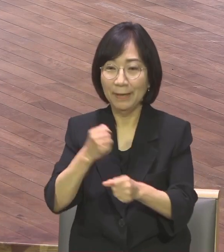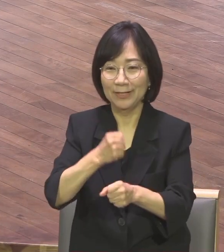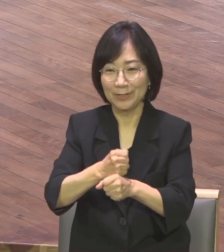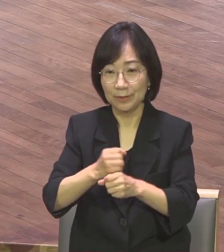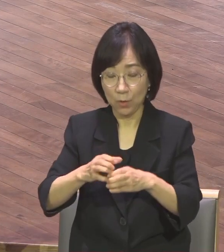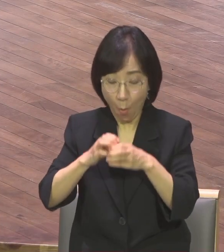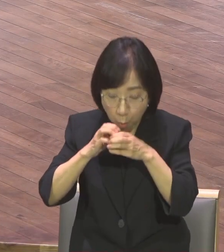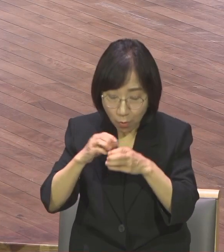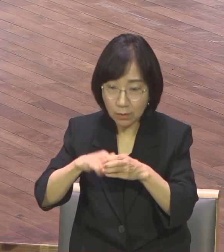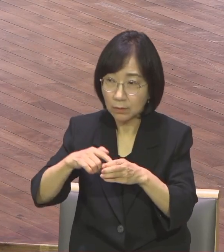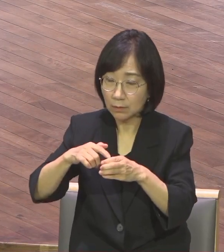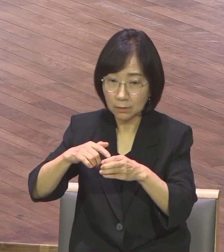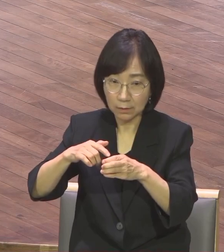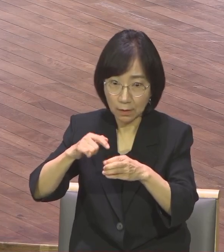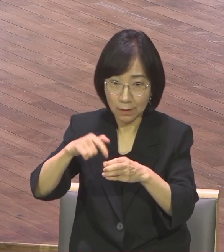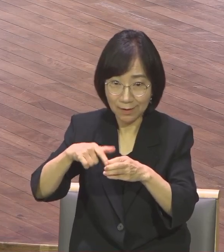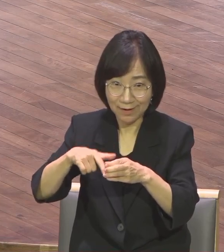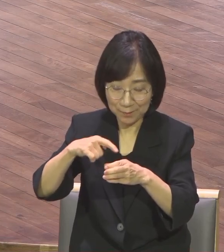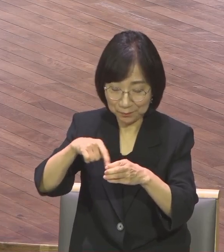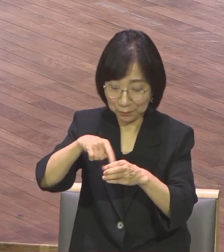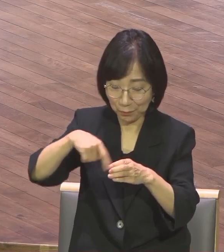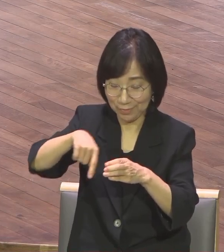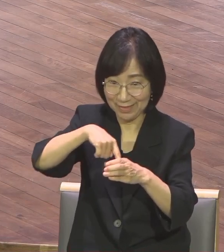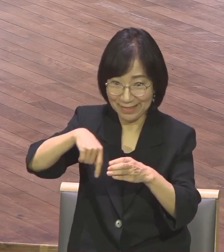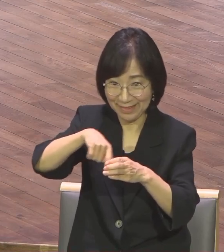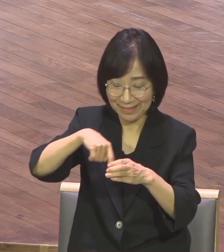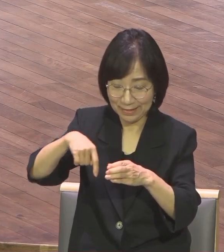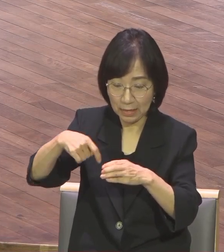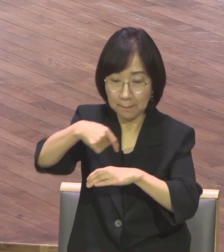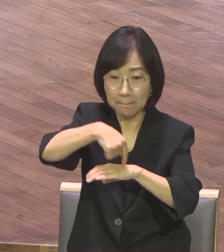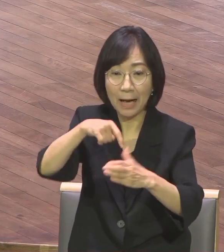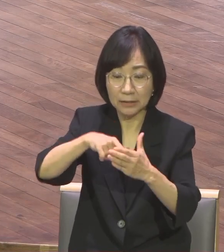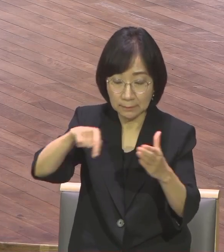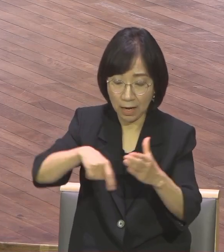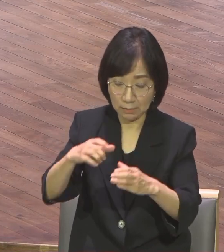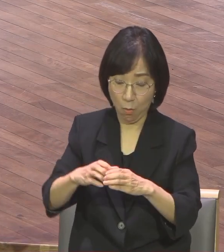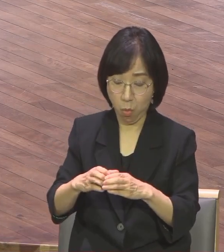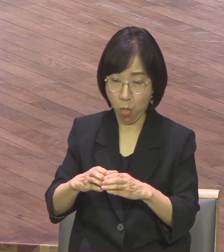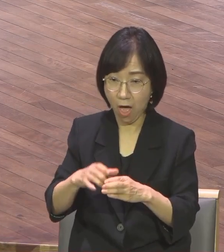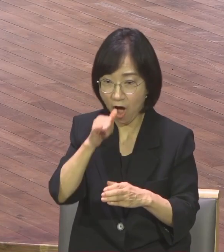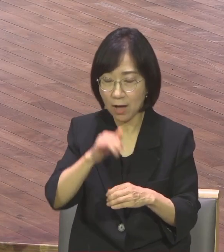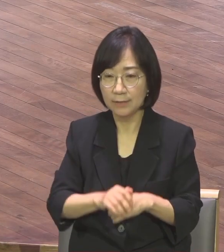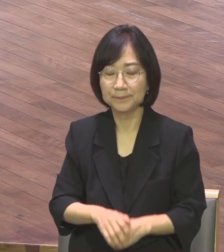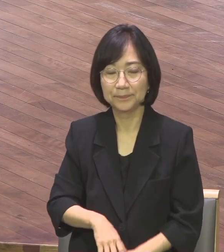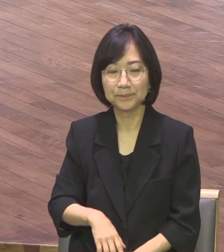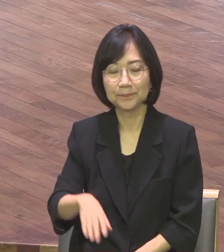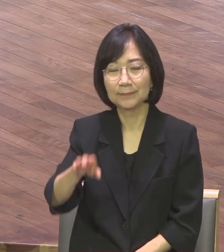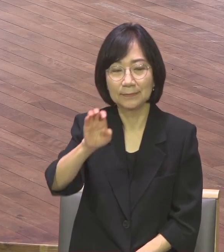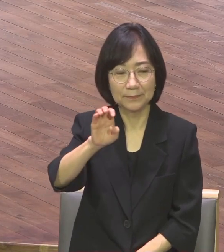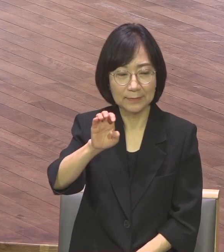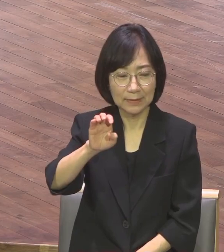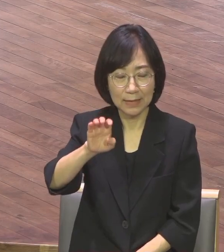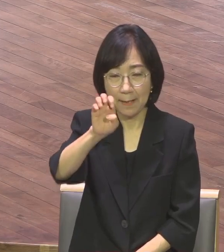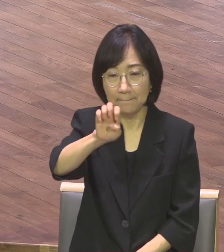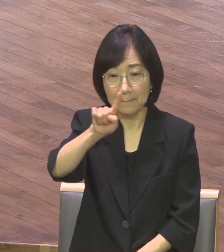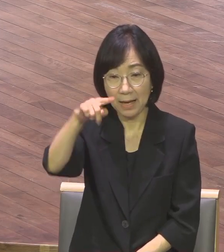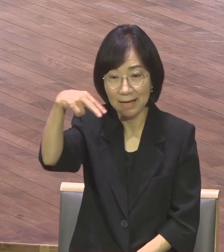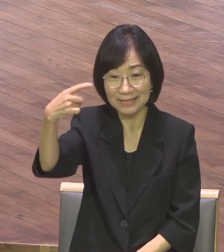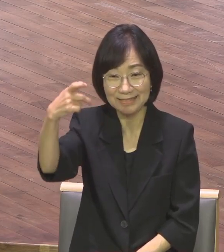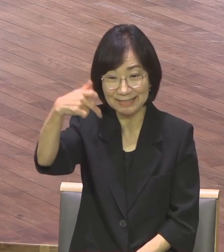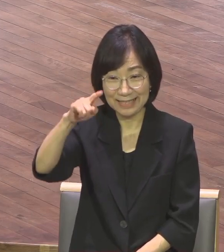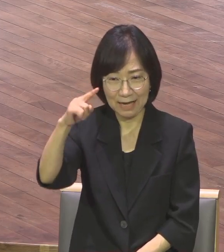놨다 그랬어요. 파스칼은 철학자요, 과학자요, 물리학자요, 신학자요, 엄청난 공부를 많이